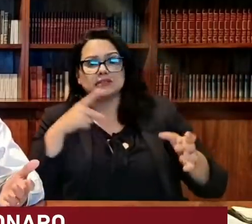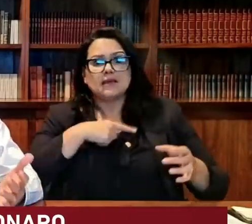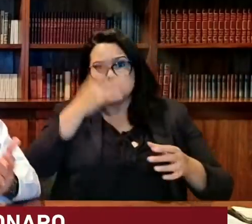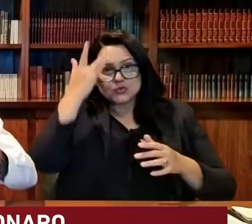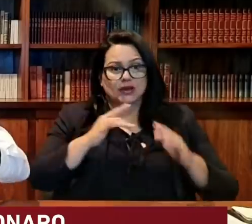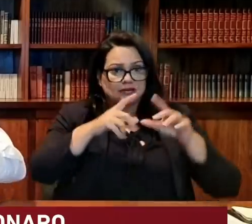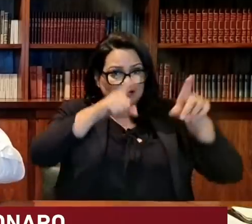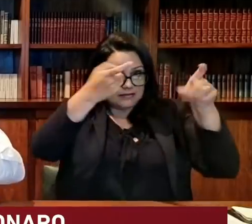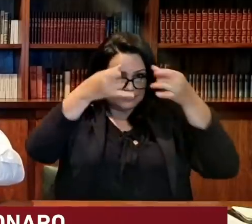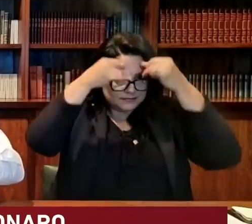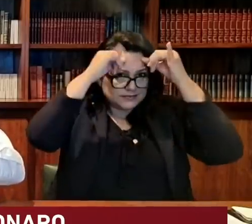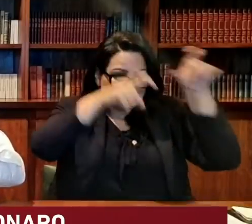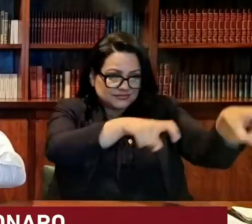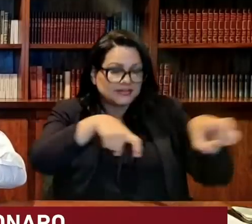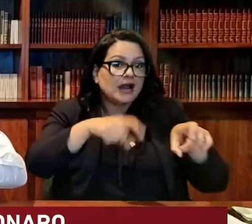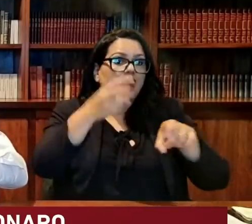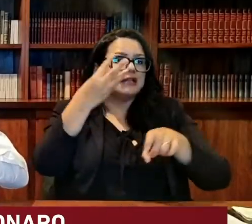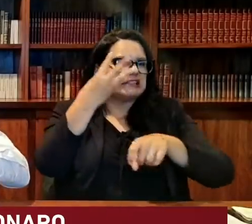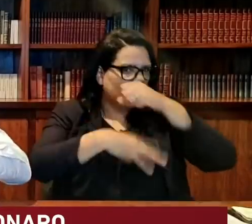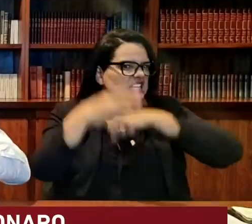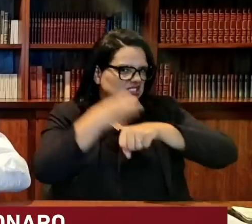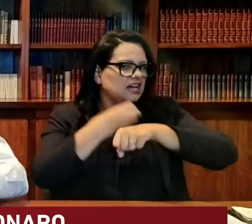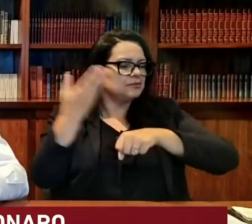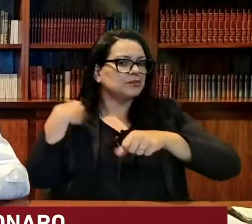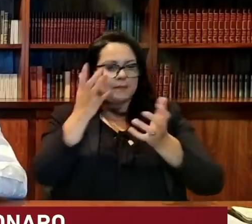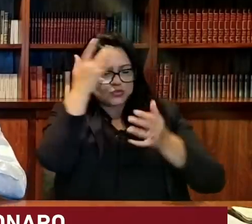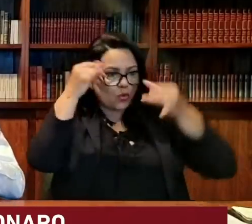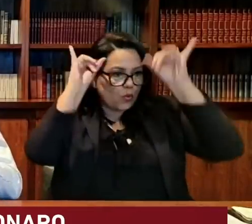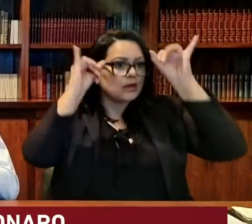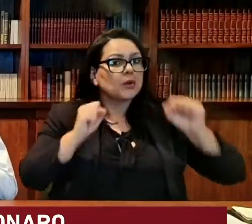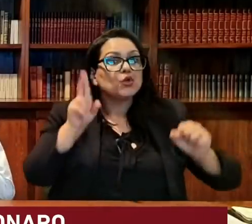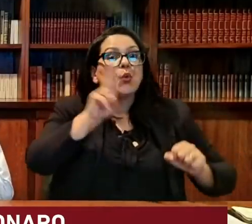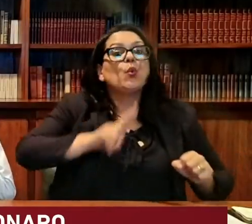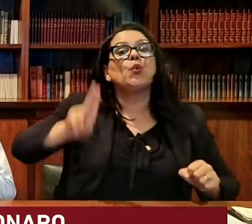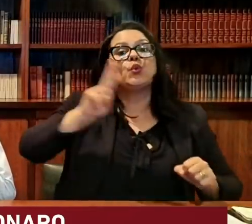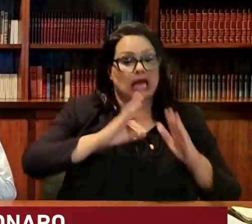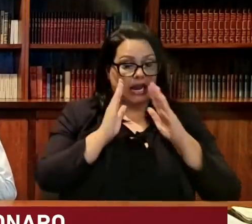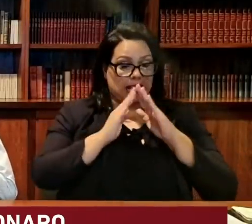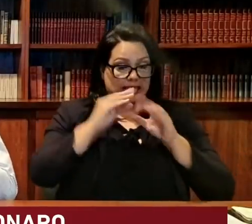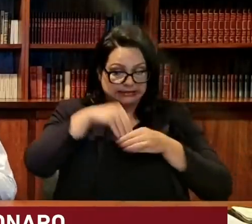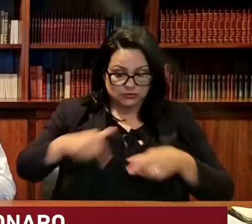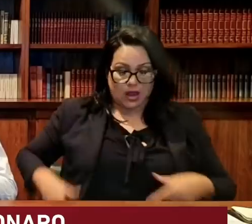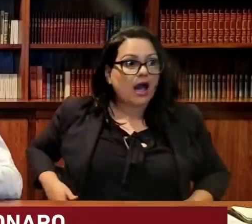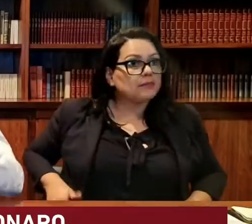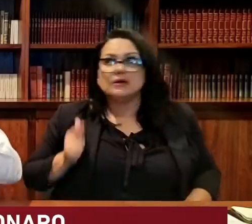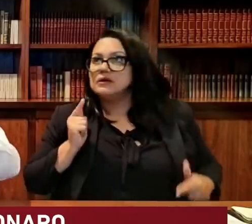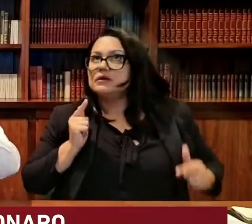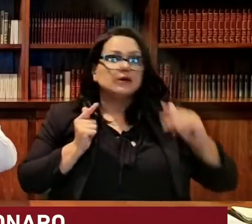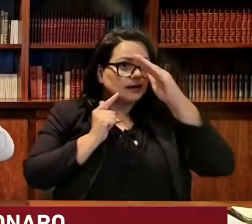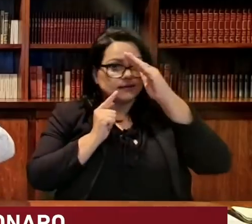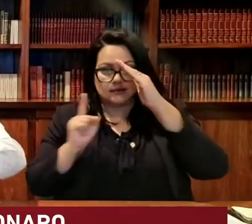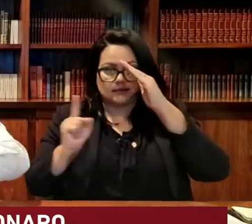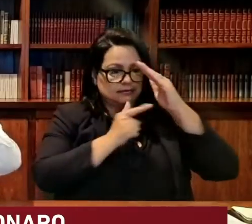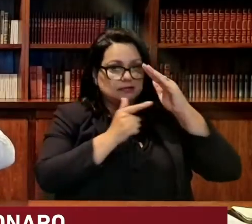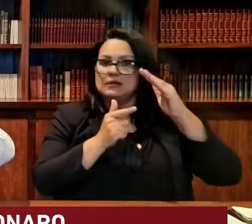fogo. Então, até o ano retrasado, o proprietário rural podia usar a sua arma dentro da sua casa. Agora não, ele pode pegar o